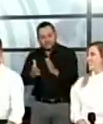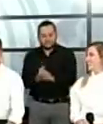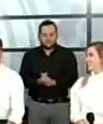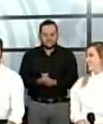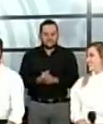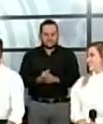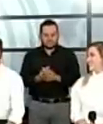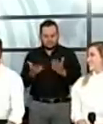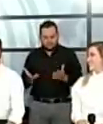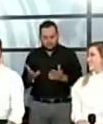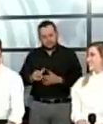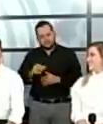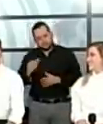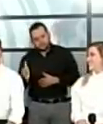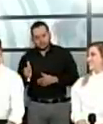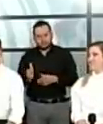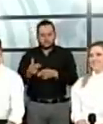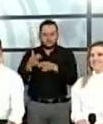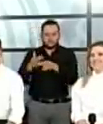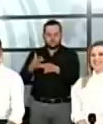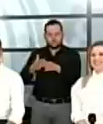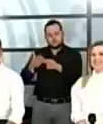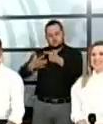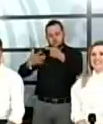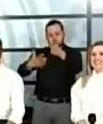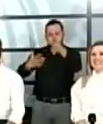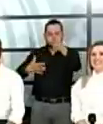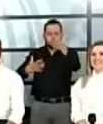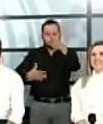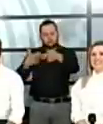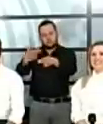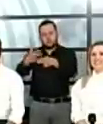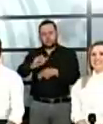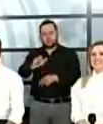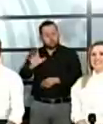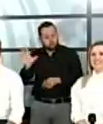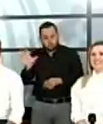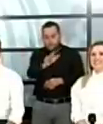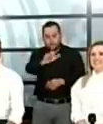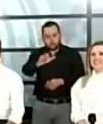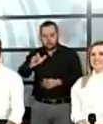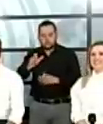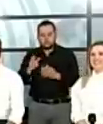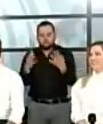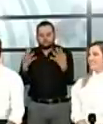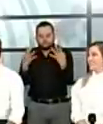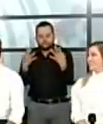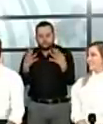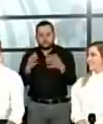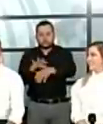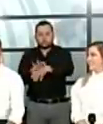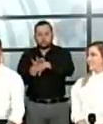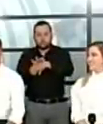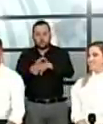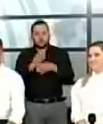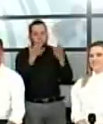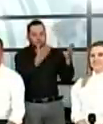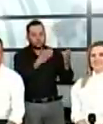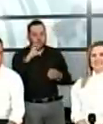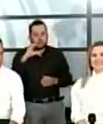Copartidario, Andrés Felipe Aguirre, Cristian Miguel Hernández, Juan Fernando Franco, todos integrados. Doctor Crossway, por